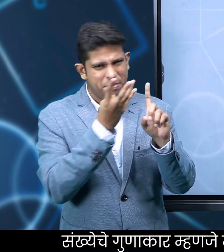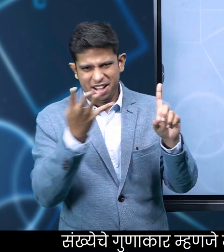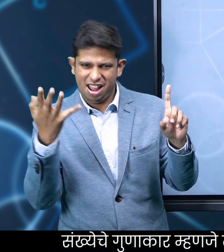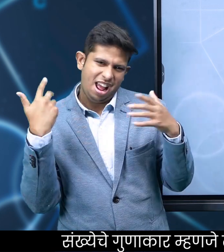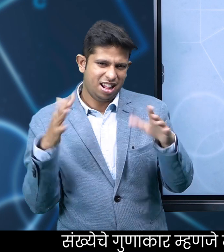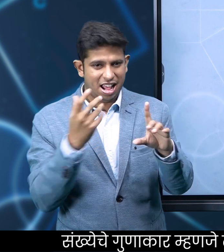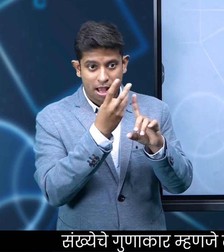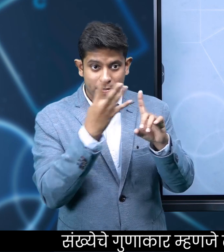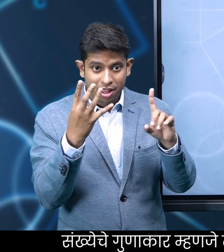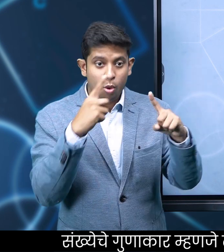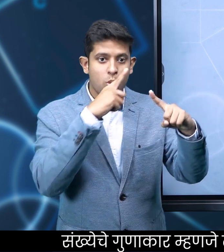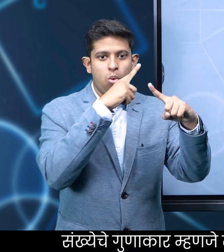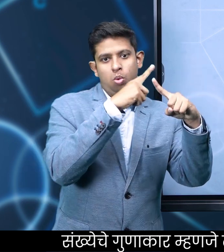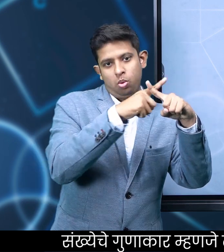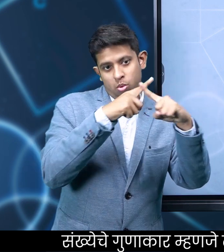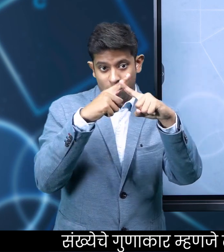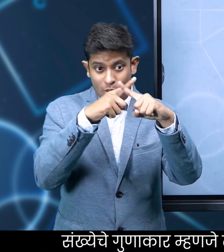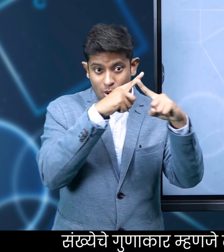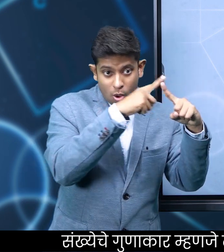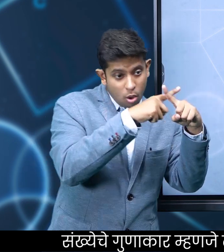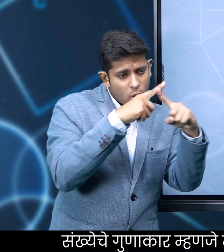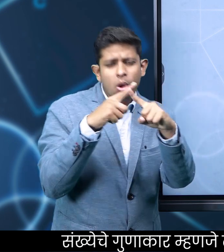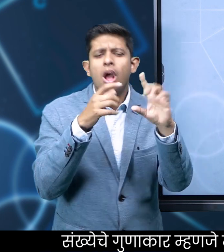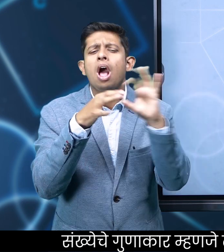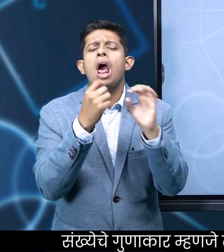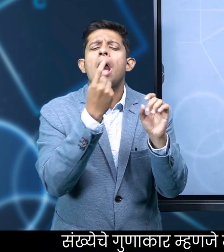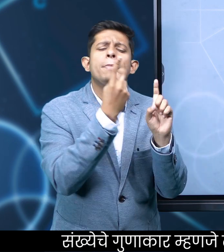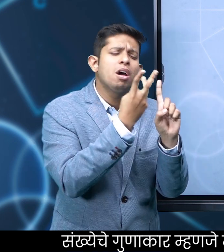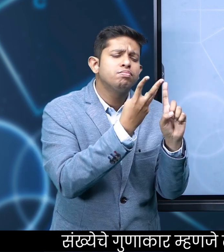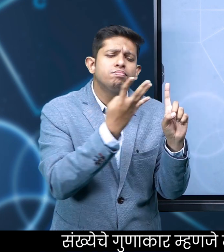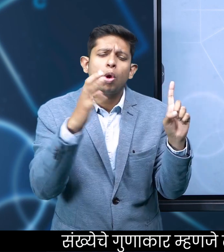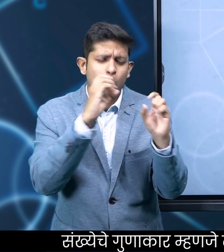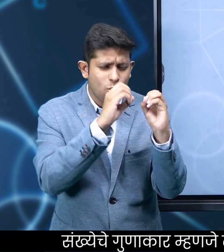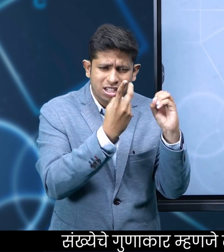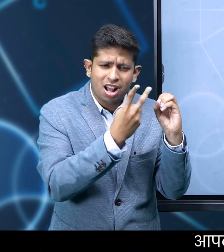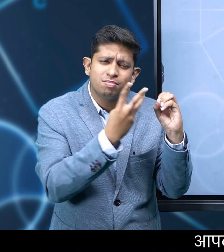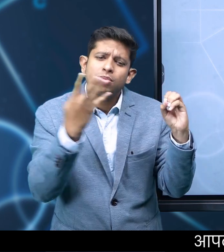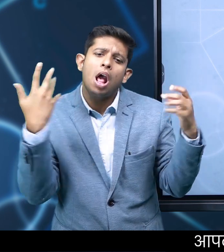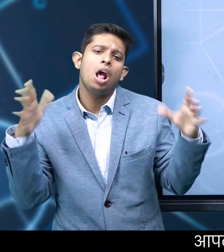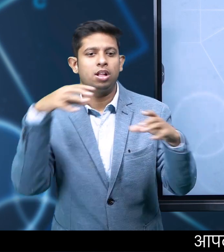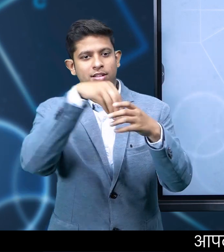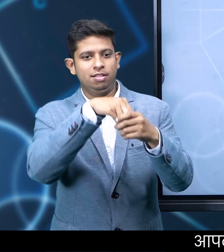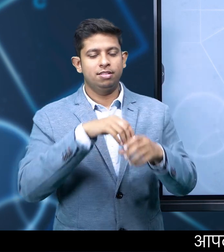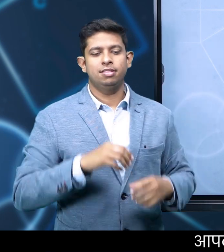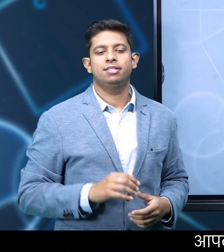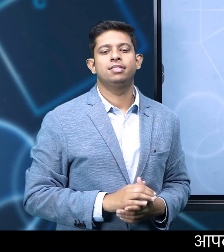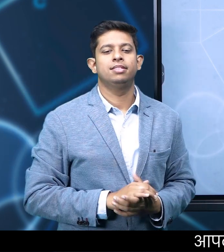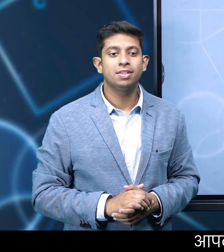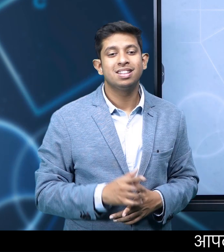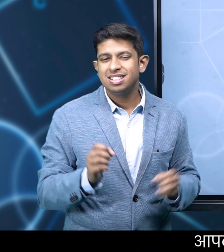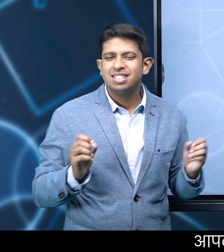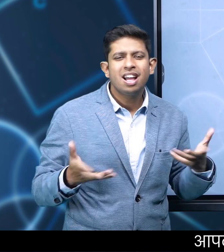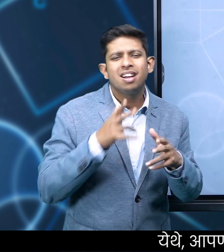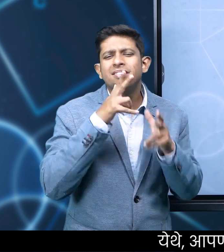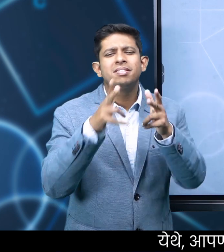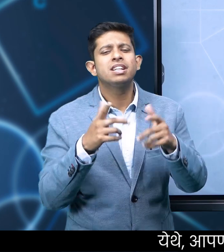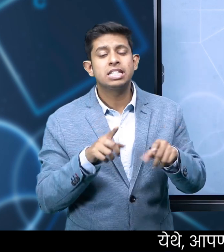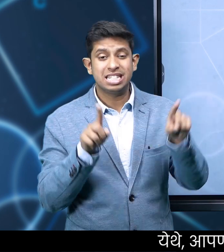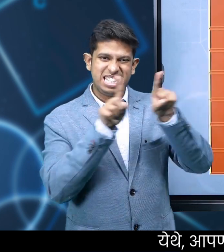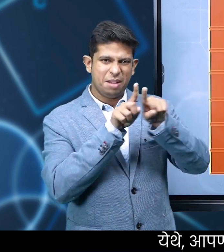संख्येचे गुणाकार म्हणजे त्या संख्येचा पूर्ण संख्येने गुणाकार केल्यानंतर आपल्याला मिळणाऱ्या संख्या. येथे आपण